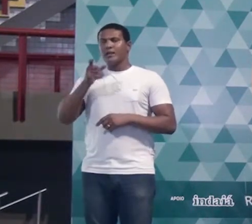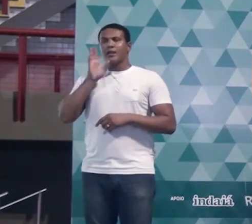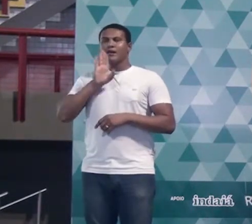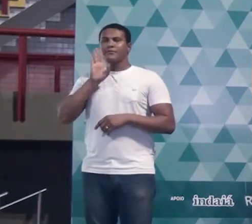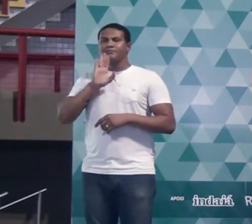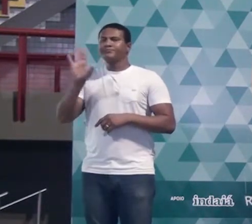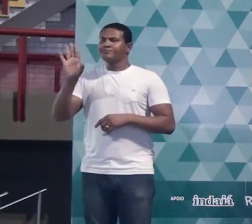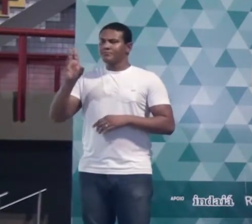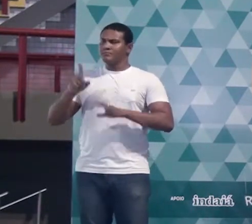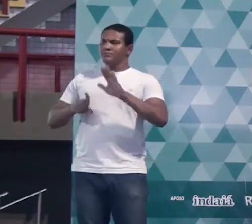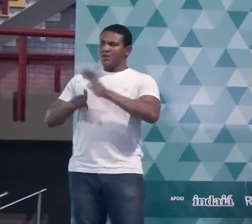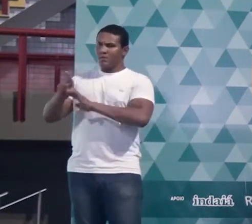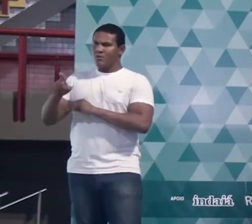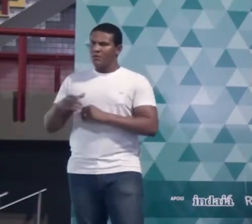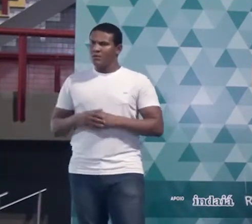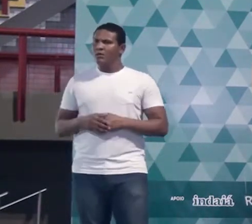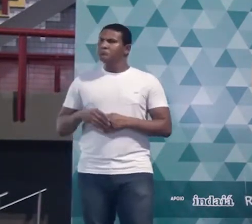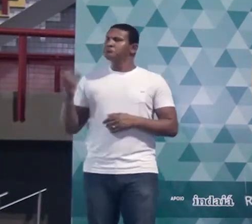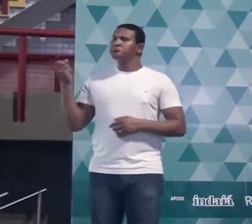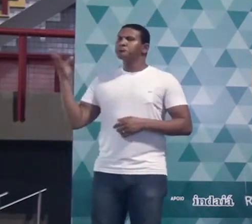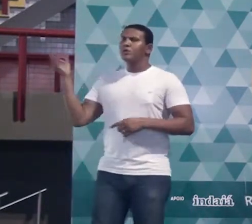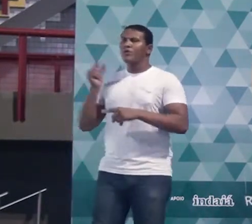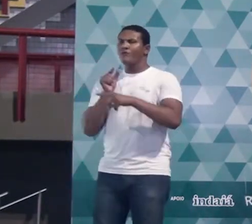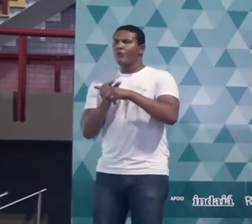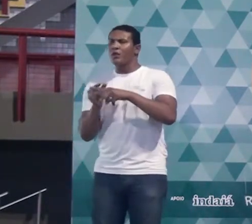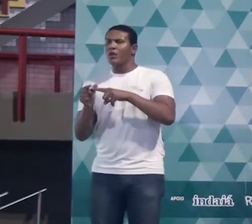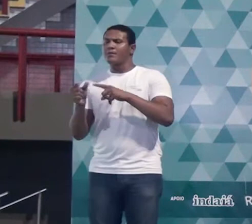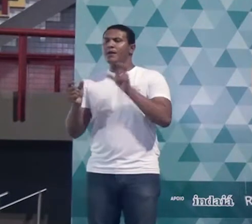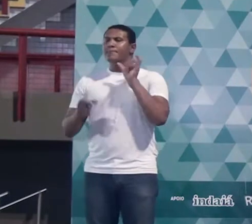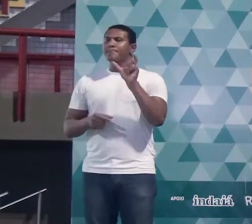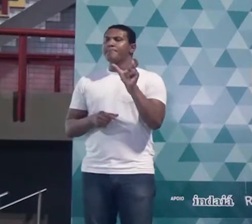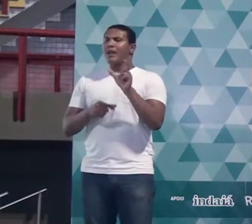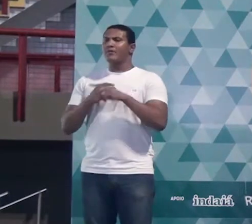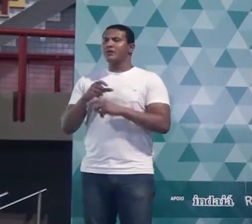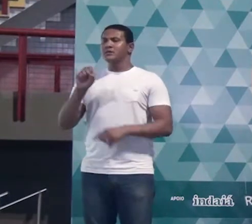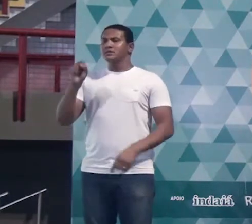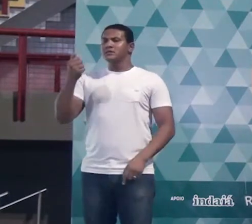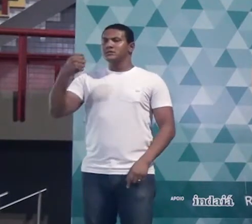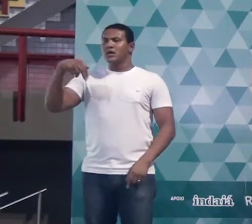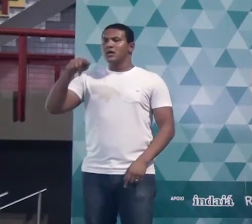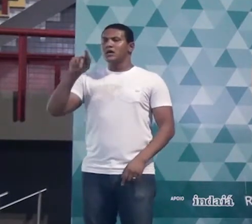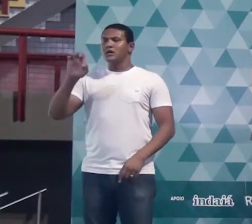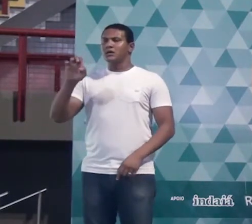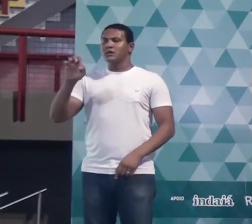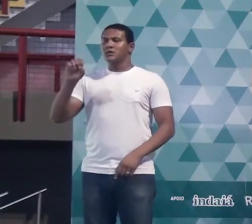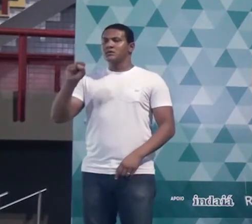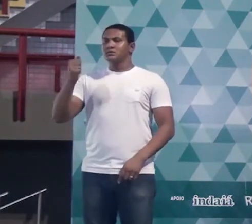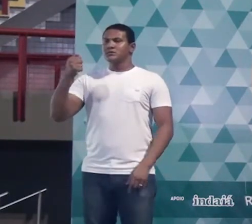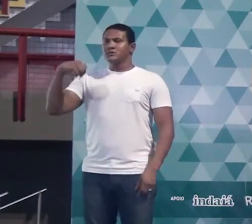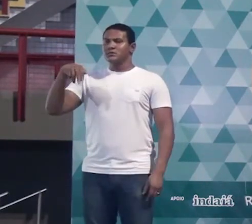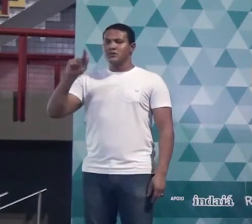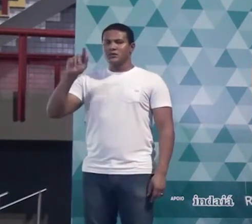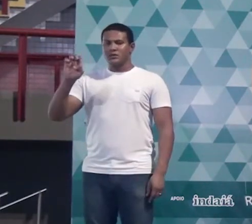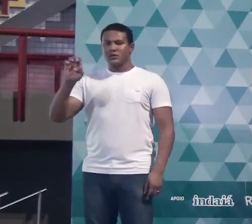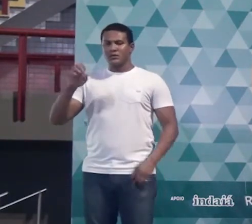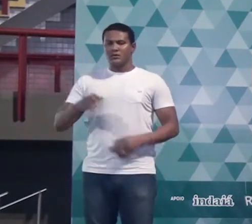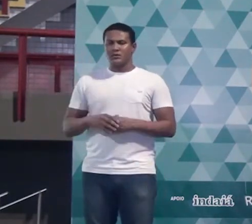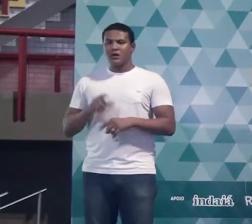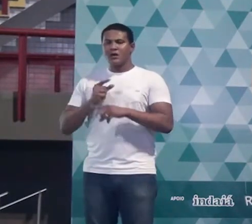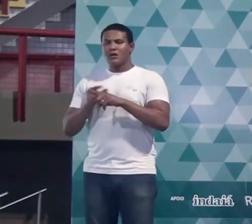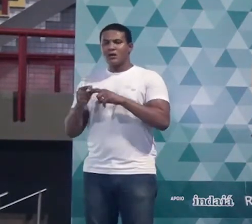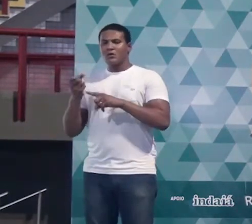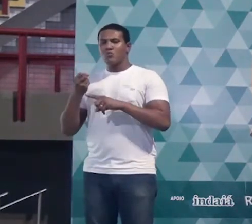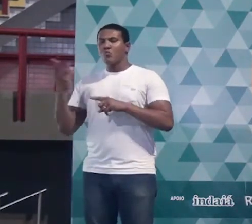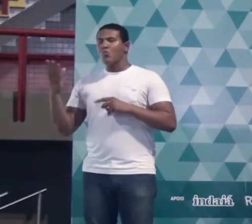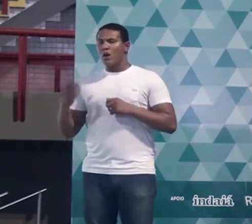vocês: quantos fonemas tem a palavra sangue? Já apareceu aí, ocorra sem graça. Quantos